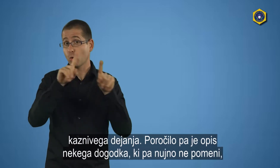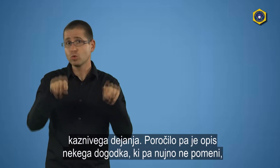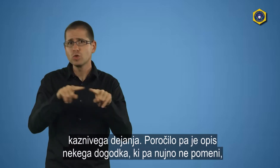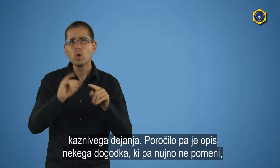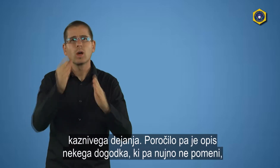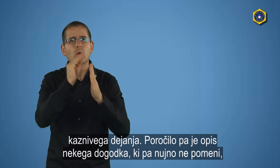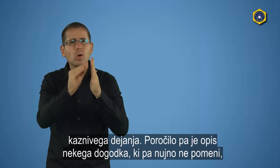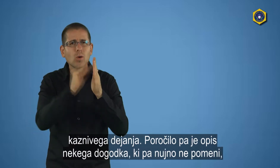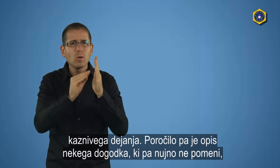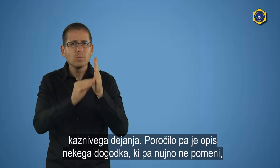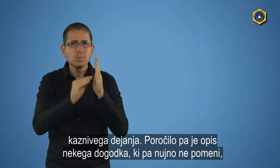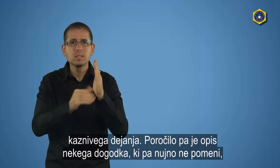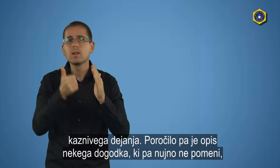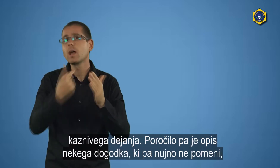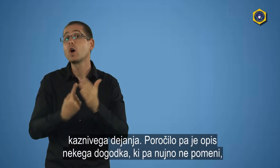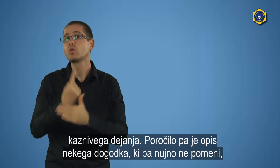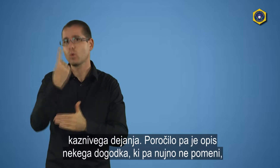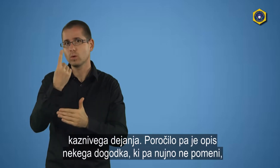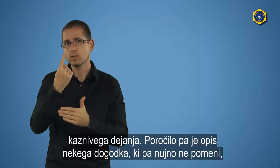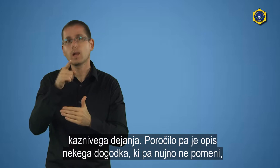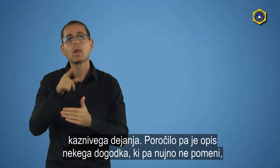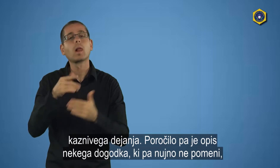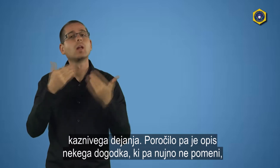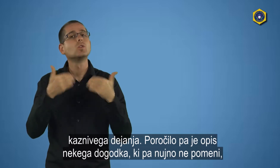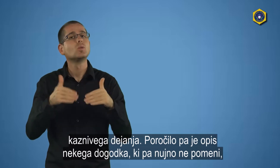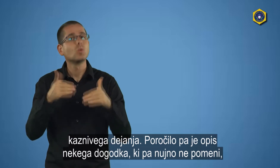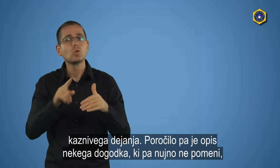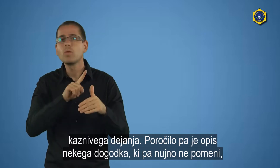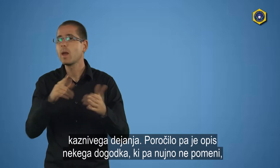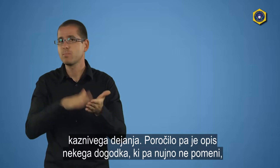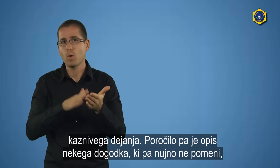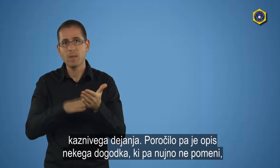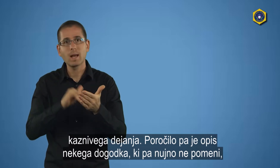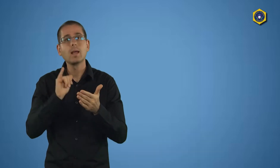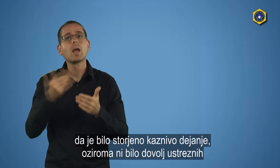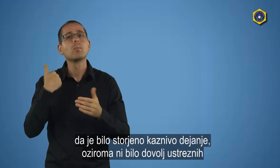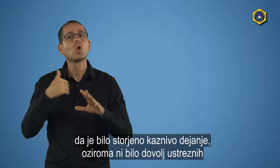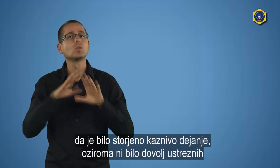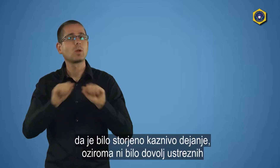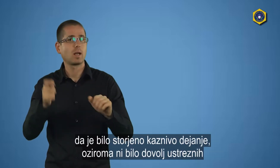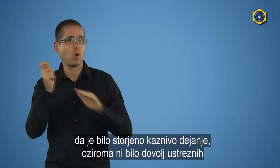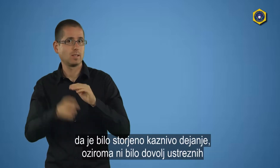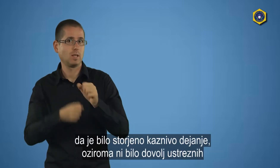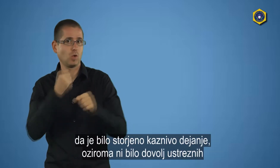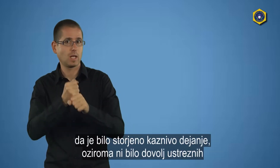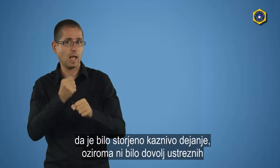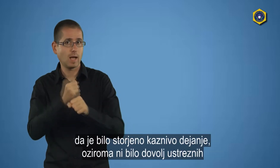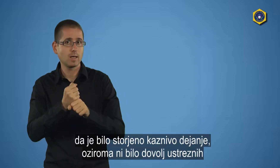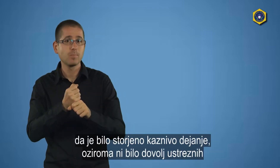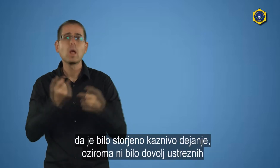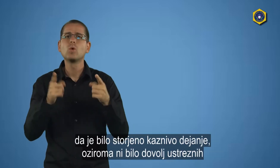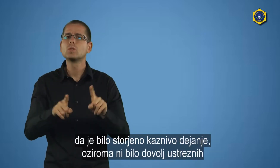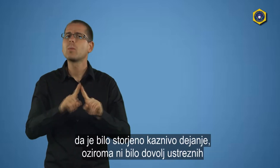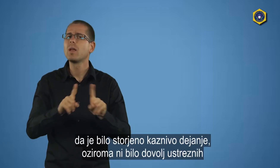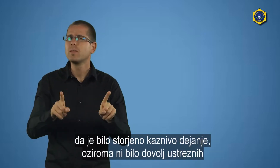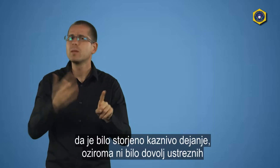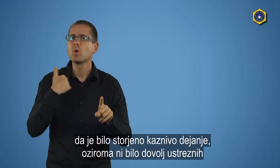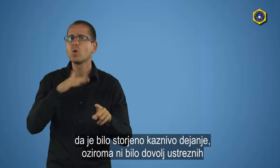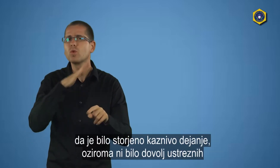Poročilo pa je opis nekega dogodka, ki pa nujno ne pomeni, da je bilo storjeno kaznivo dejanje oziroma ni bilo